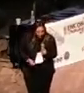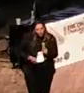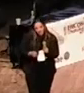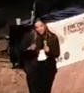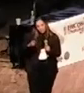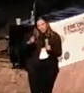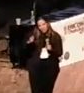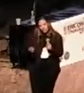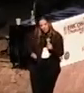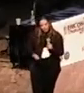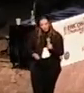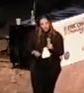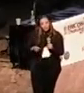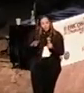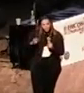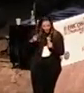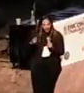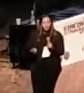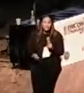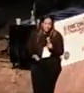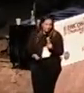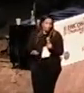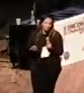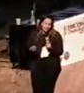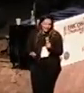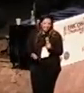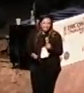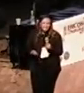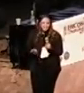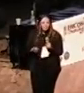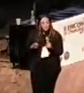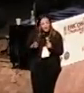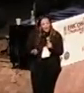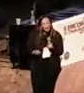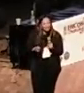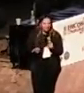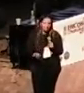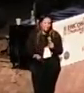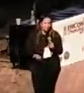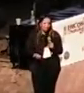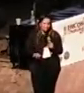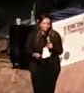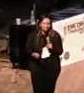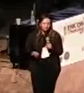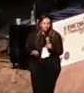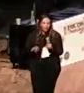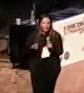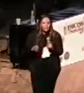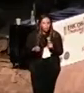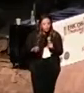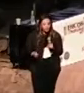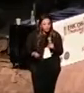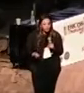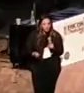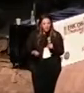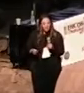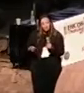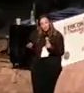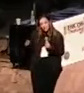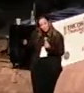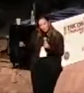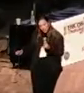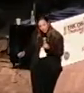na presença do Marcelo eu já quero agenda com vocês porque é necessário é importante